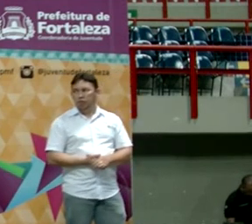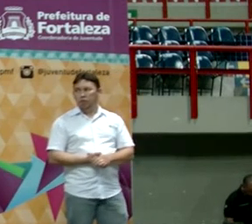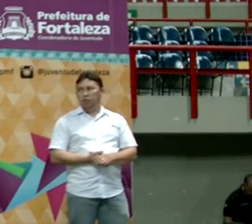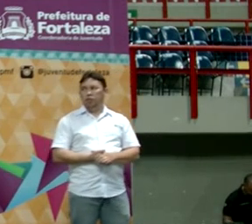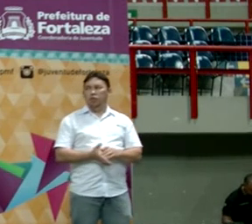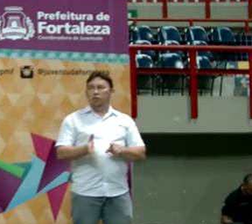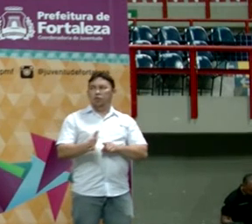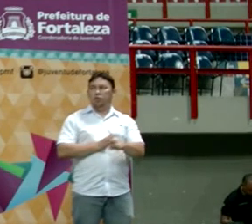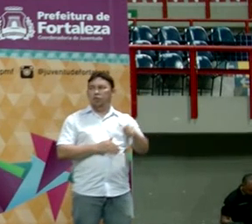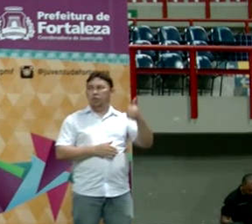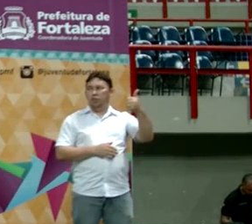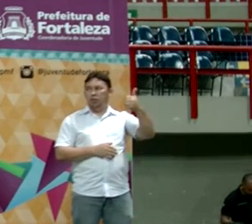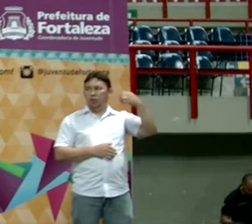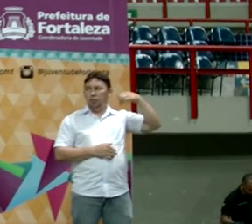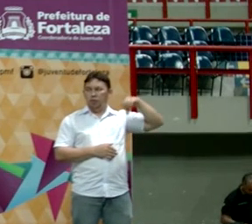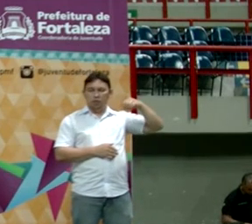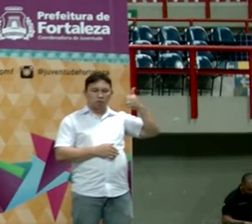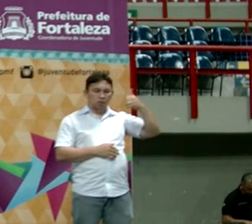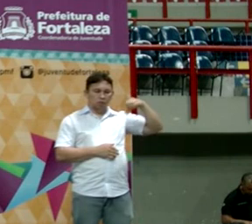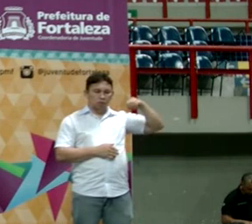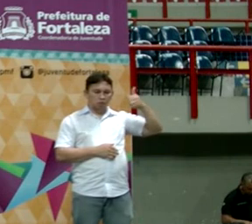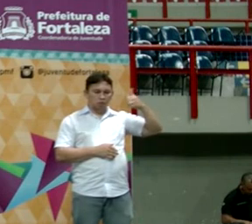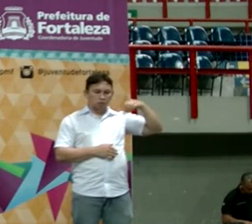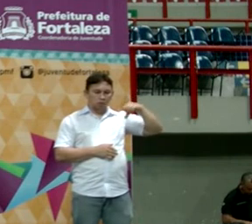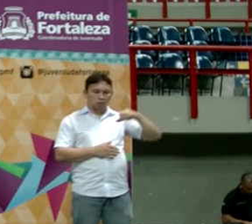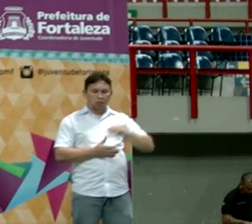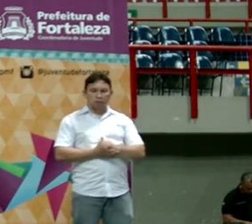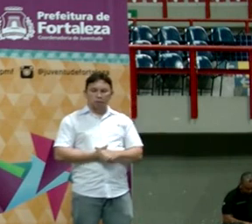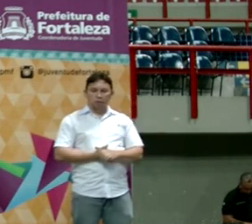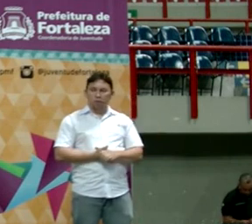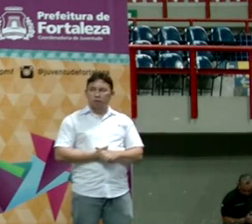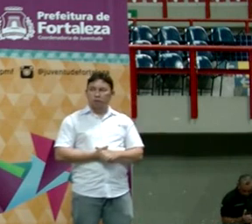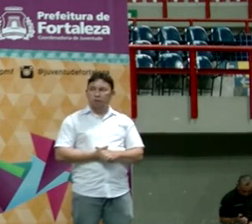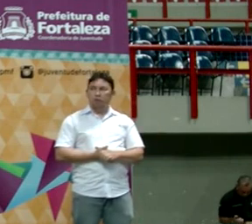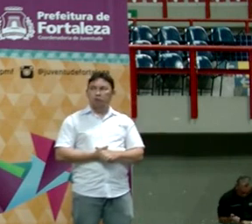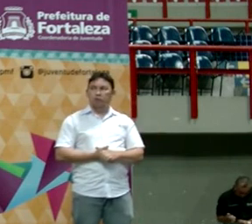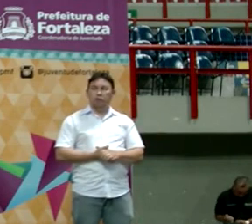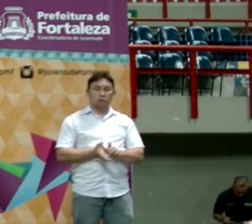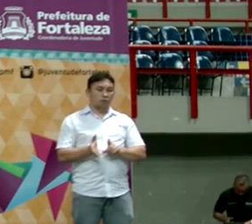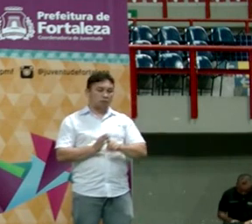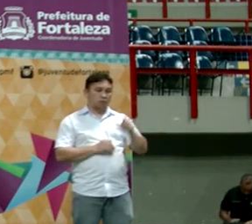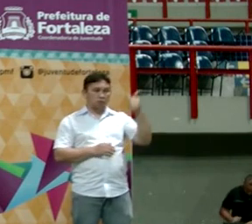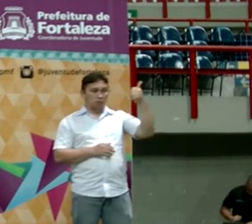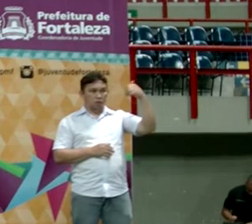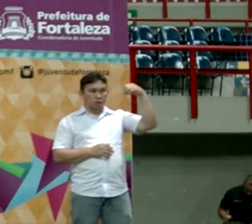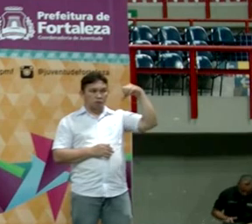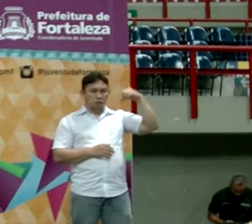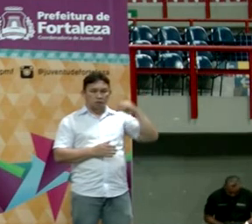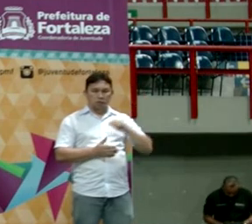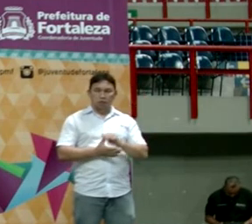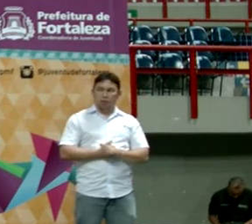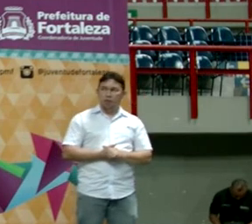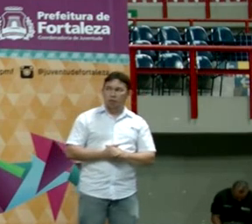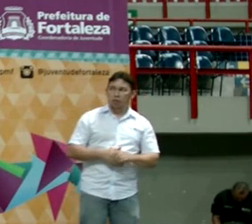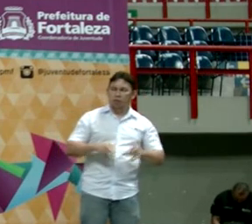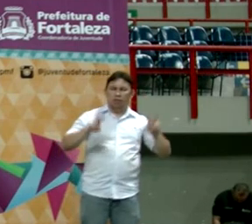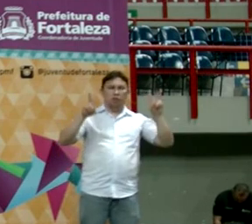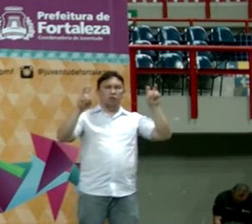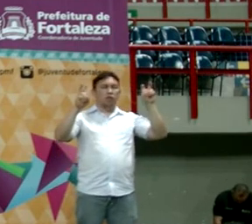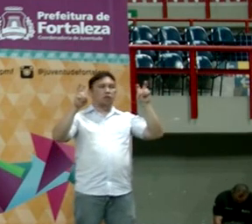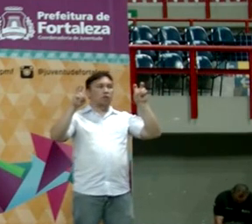nossa serradeira, que eu tenho uma mensagem para vossos peoples. Na nossa 19ª, jovem, um tema que